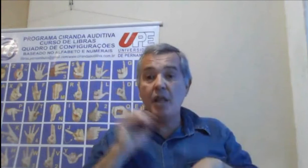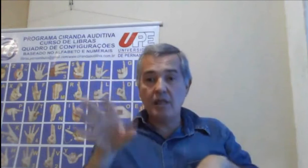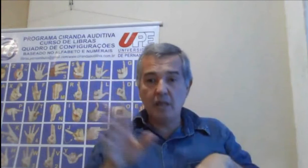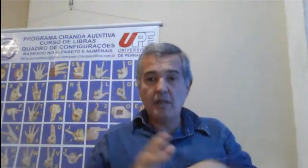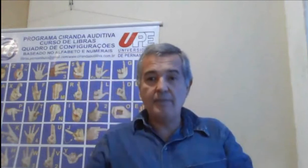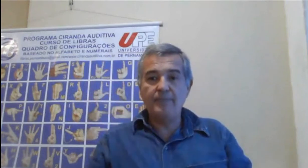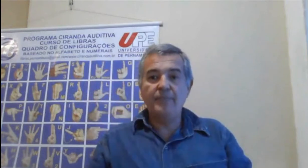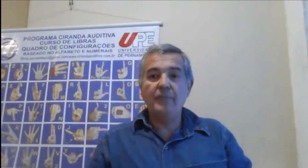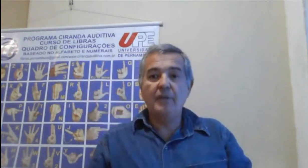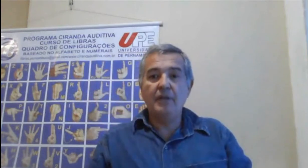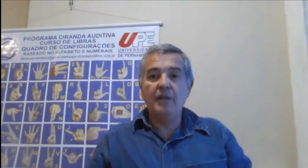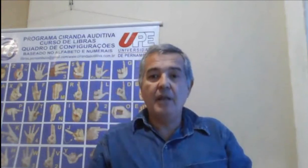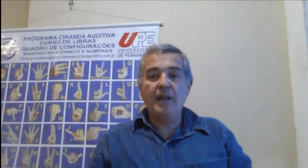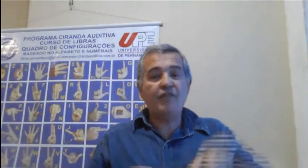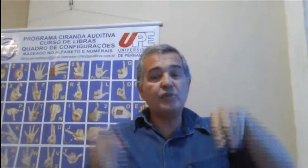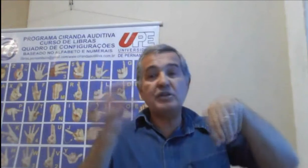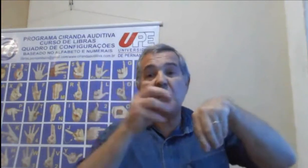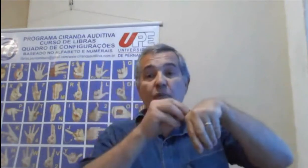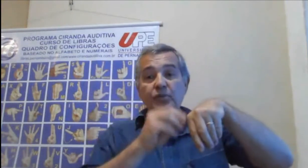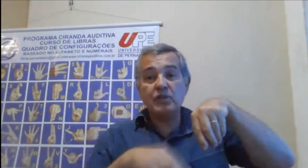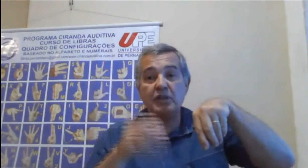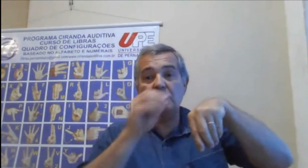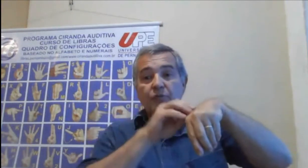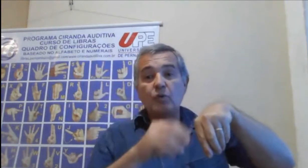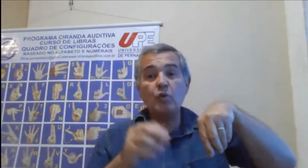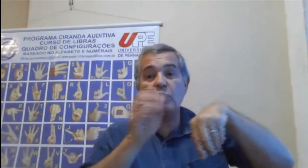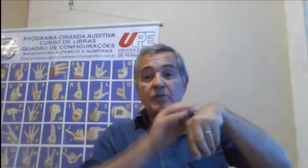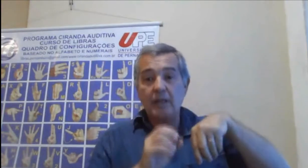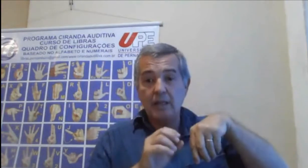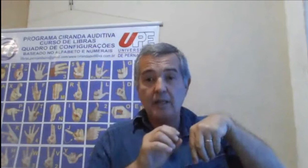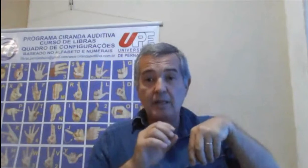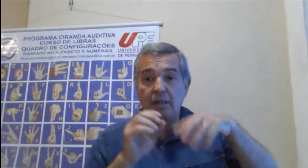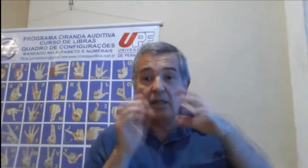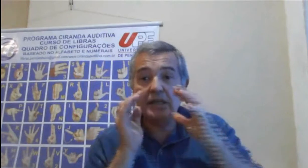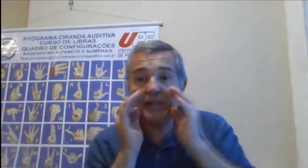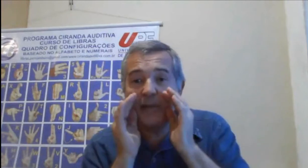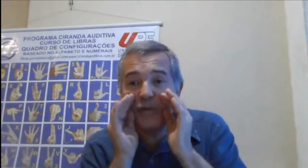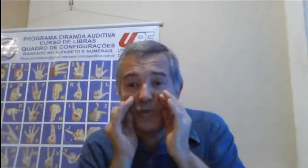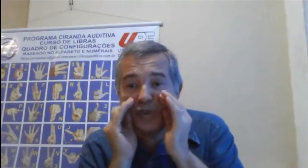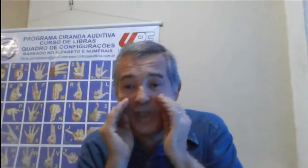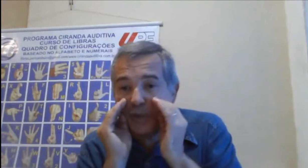a dengue. Aí fez um sinal para o Zika, chikungunya, alguém, em cima do mosquito.